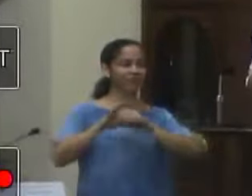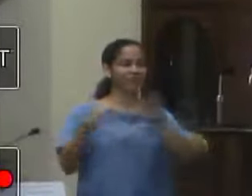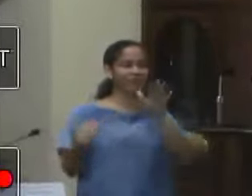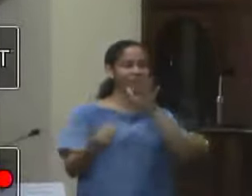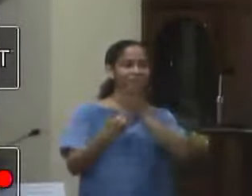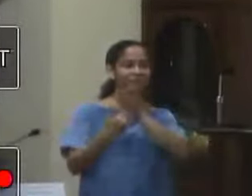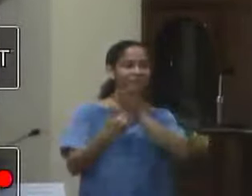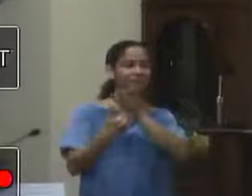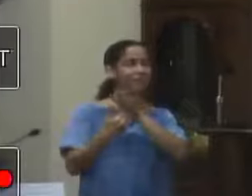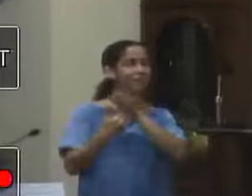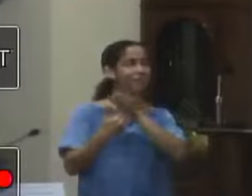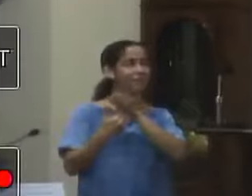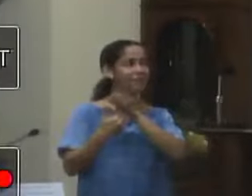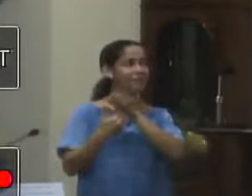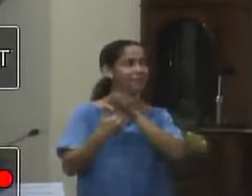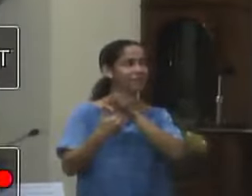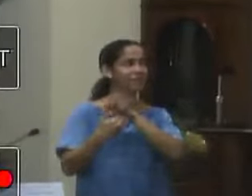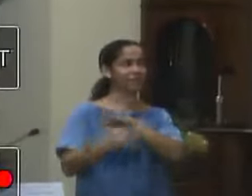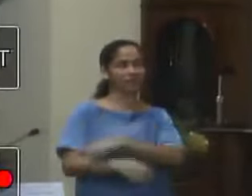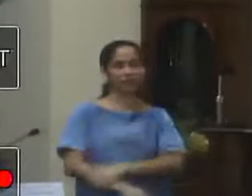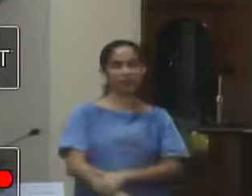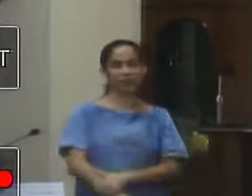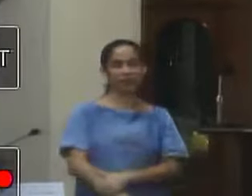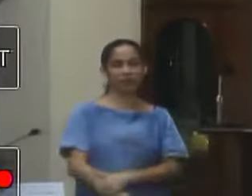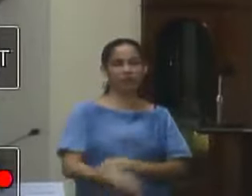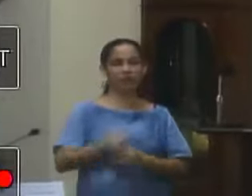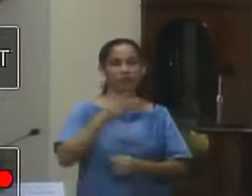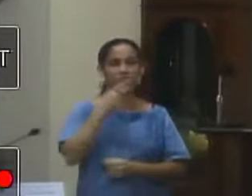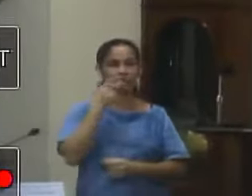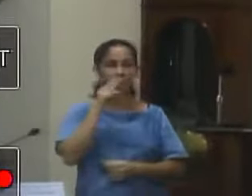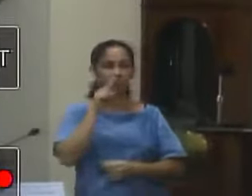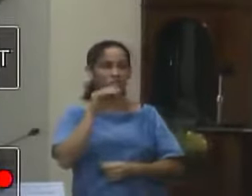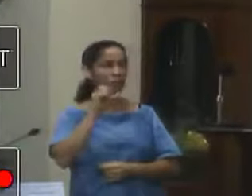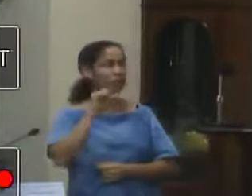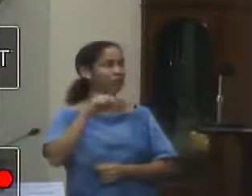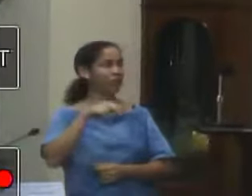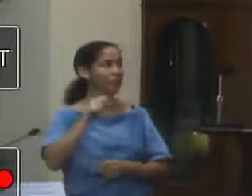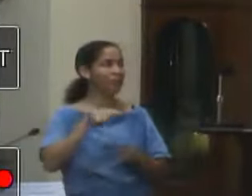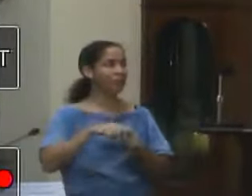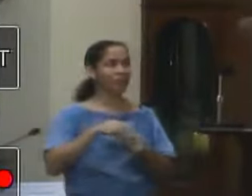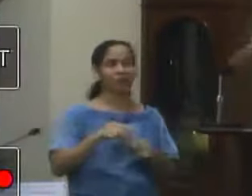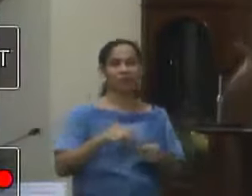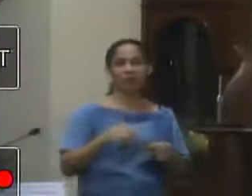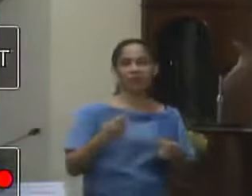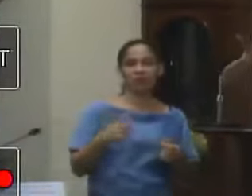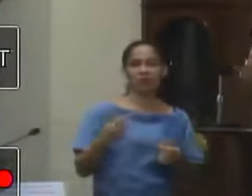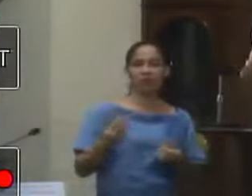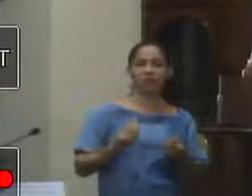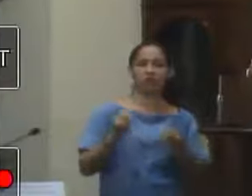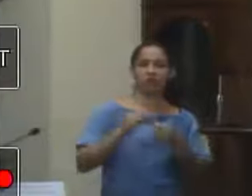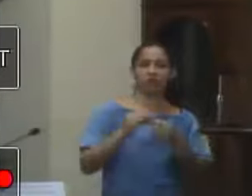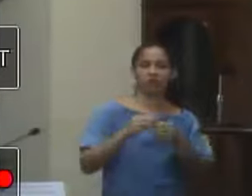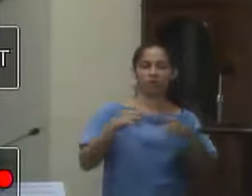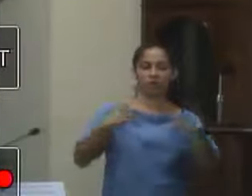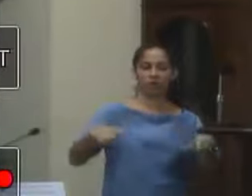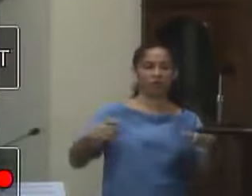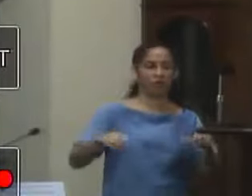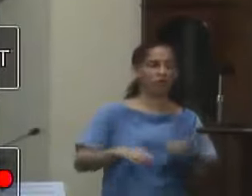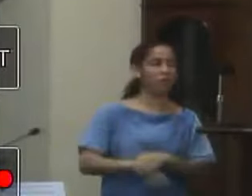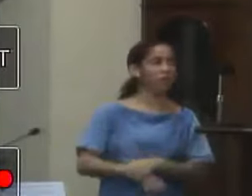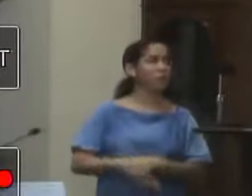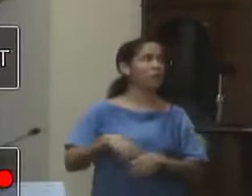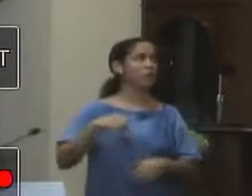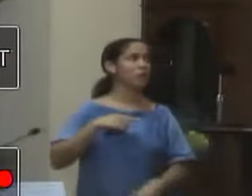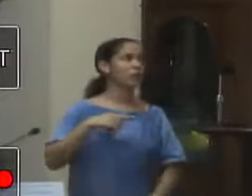e para concluir, se falando em usina de reciclagem, se falando onde não tem onde se pôr,